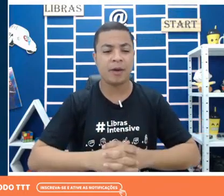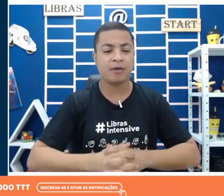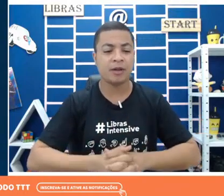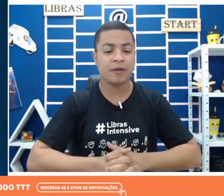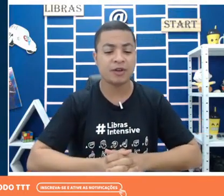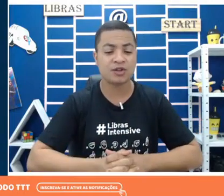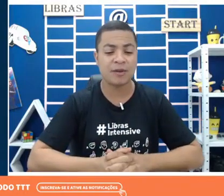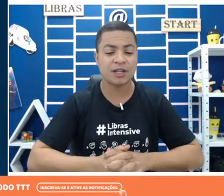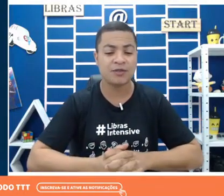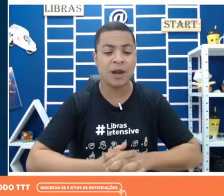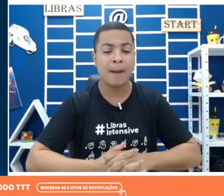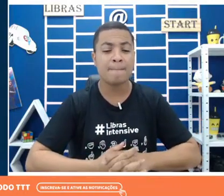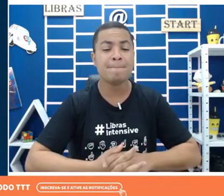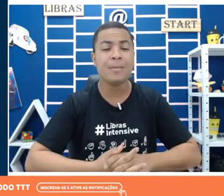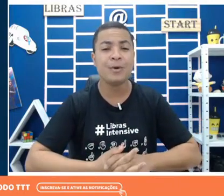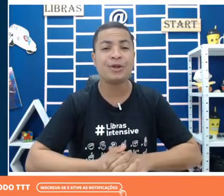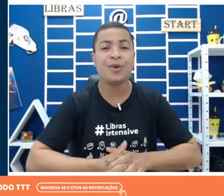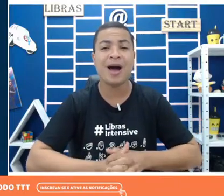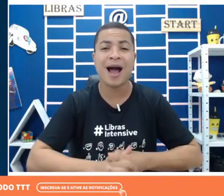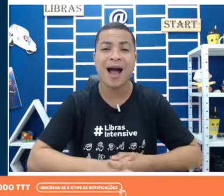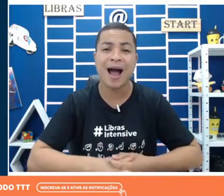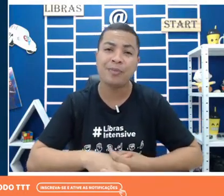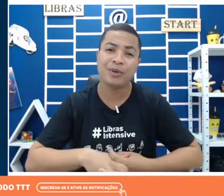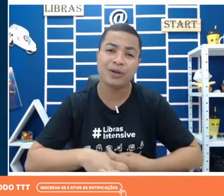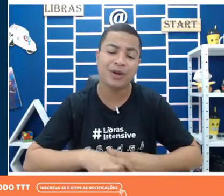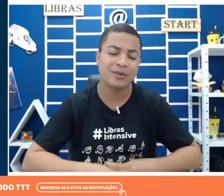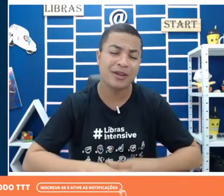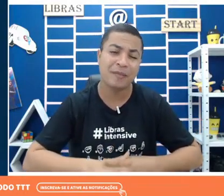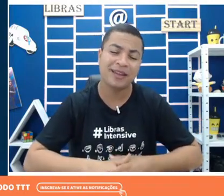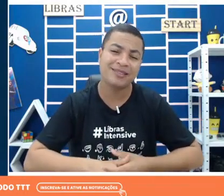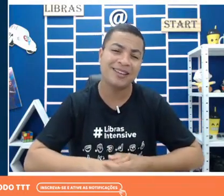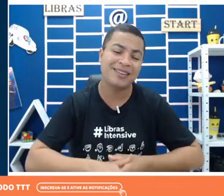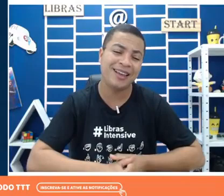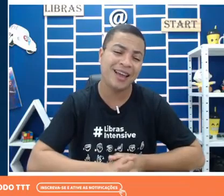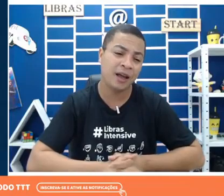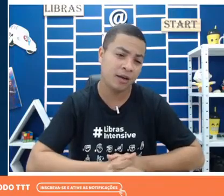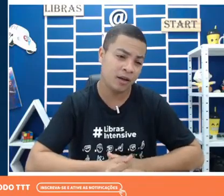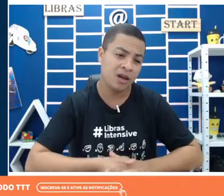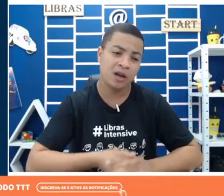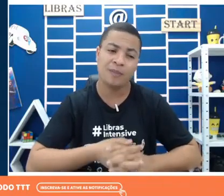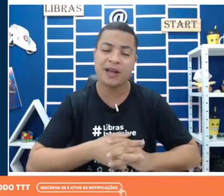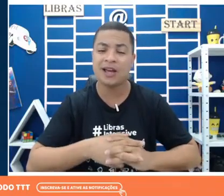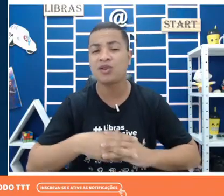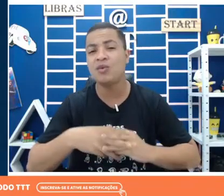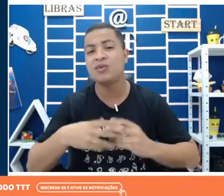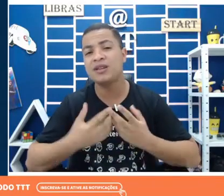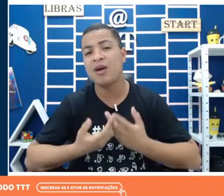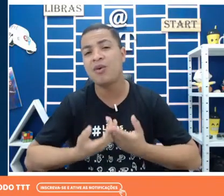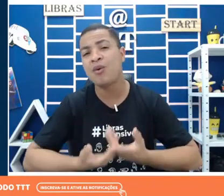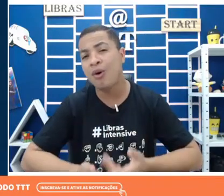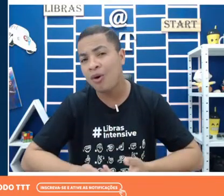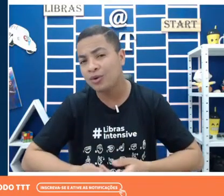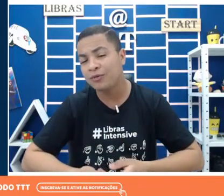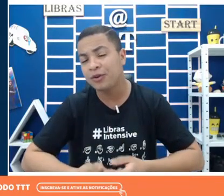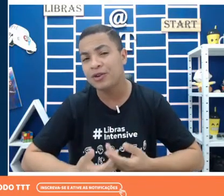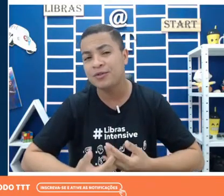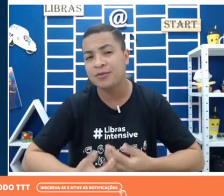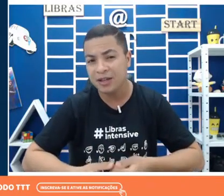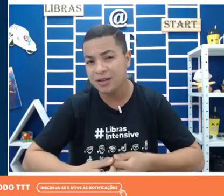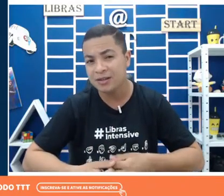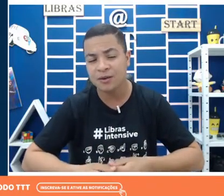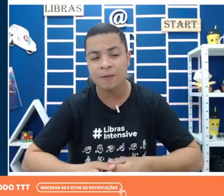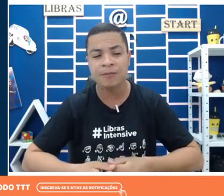Aí você me pergunta, professor, mas foi muito rápido, não deu para entender. Eu peguei só um sinal ou outro,